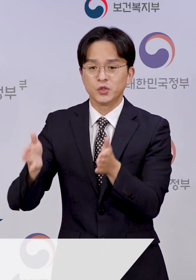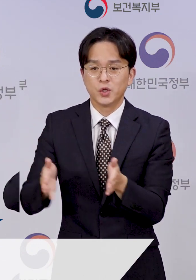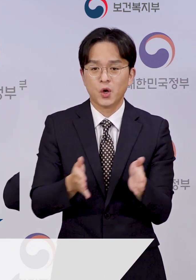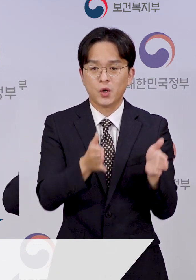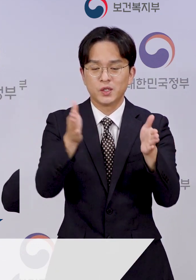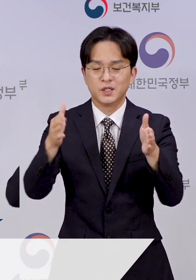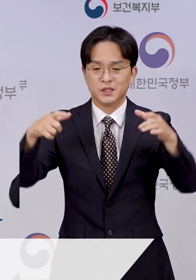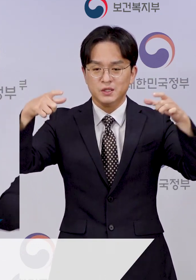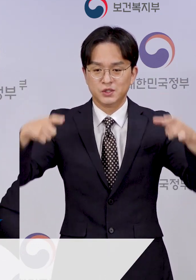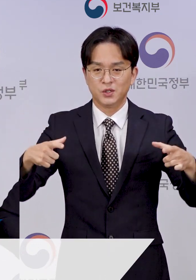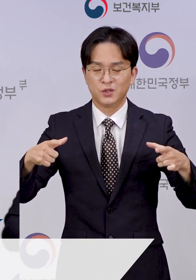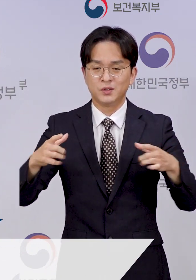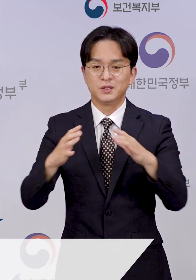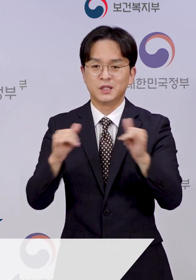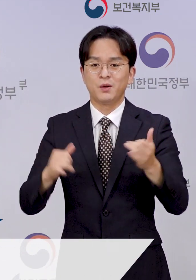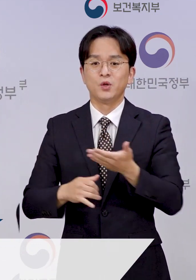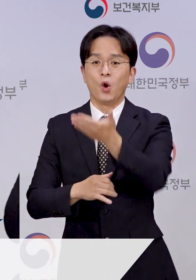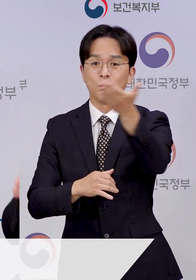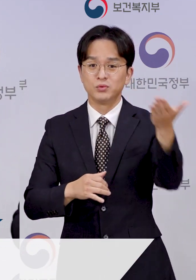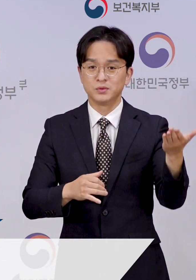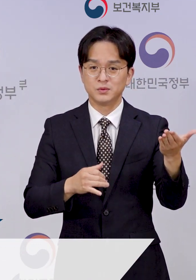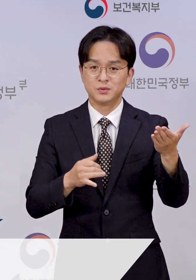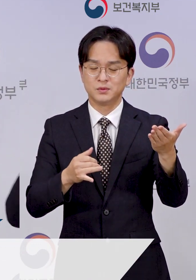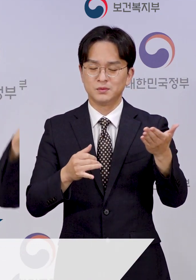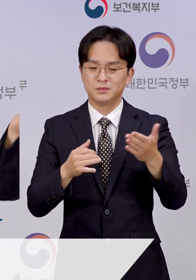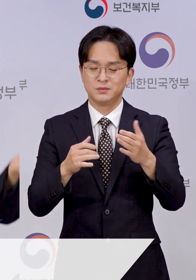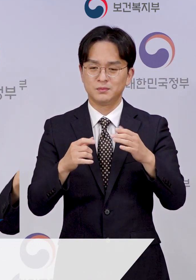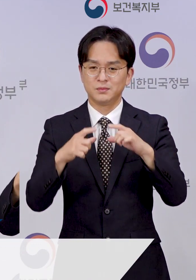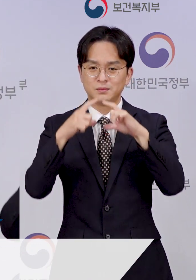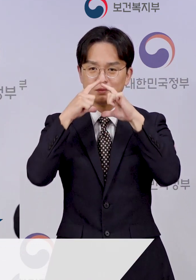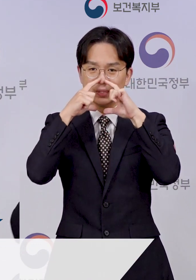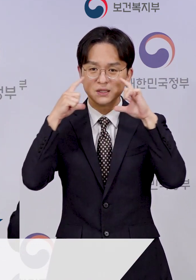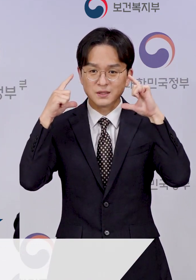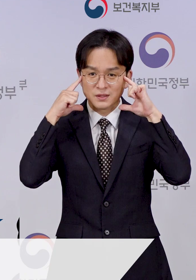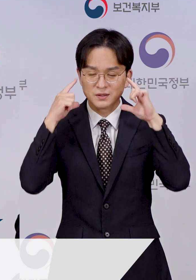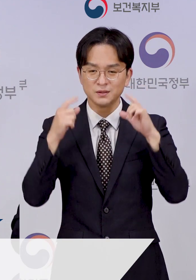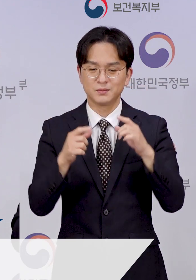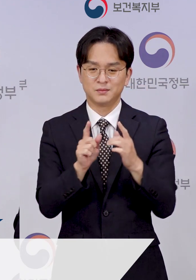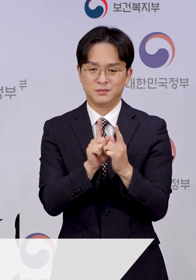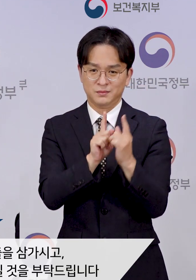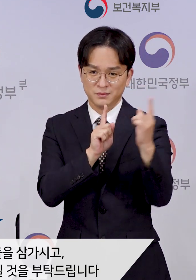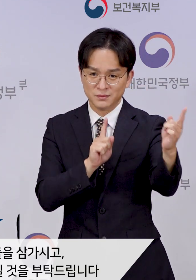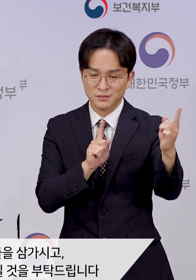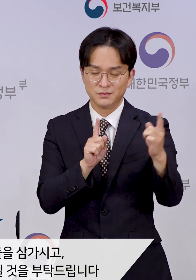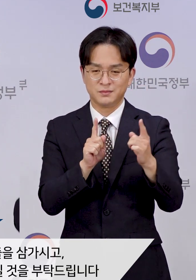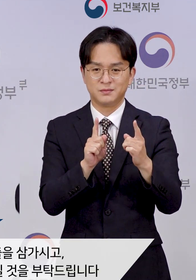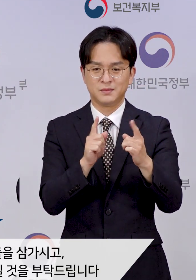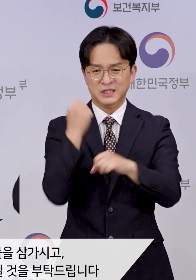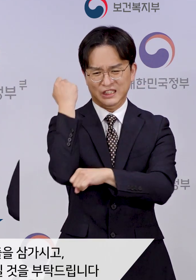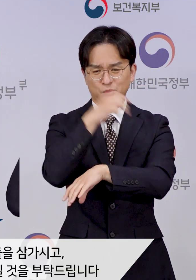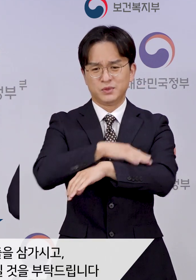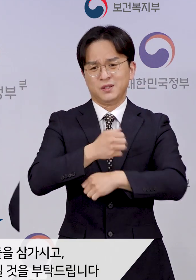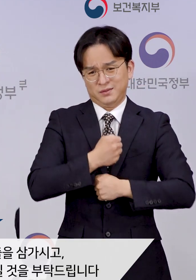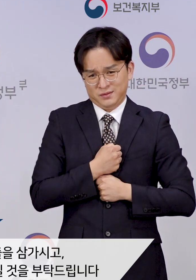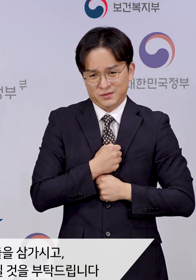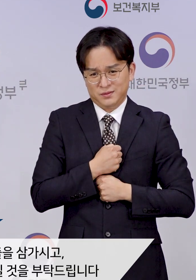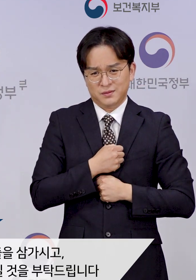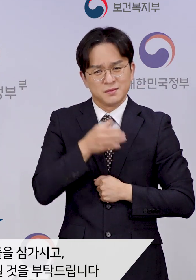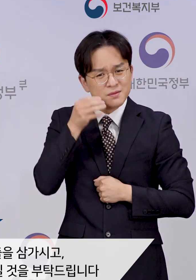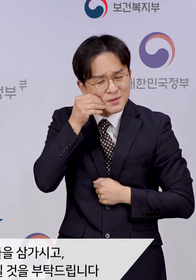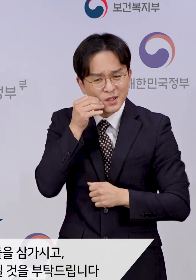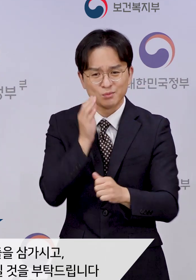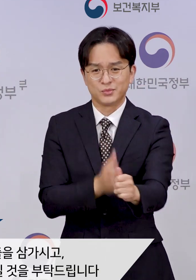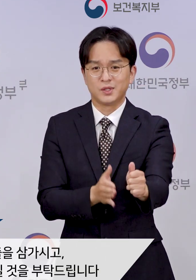서울과 경기 주민의 적극적인 협력을 절실히 요청합니다. 서울과 경기 주민들께서는 앞으로